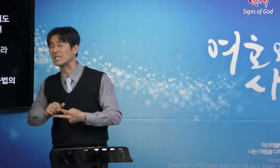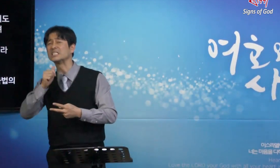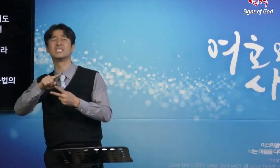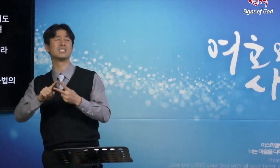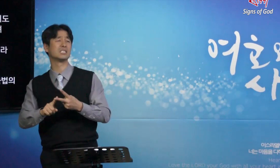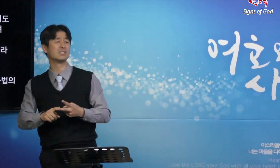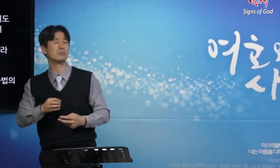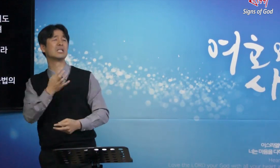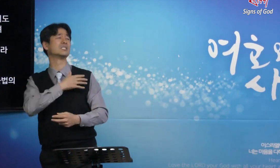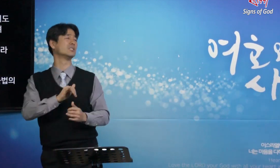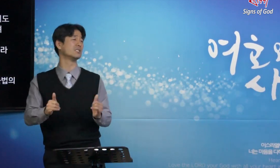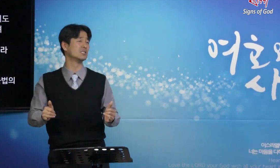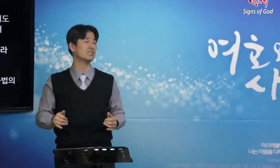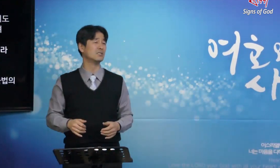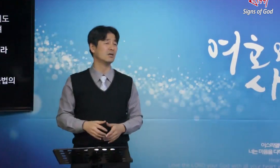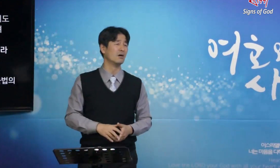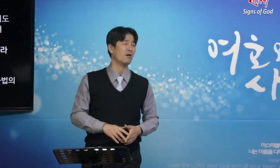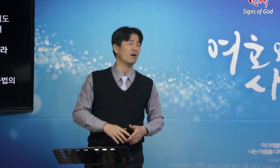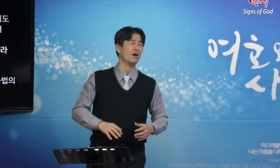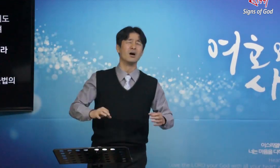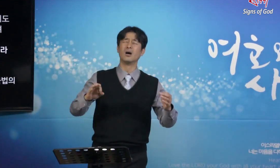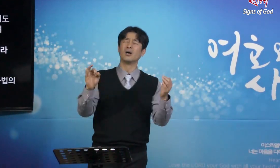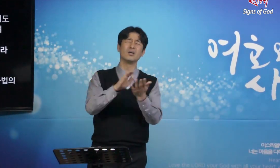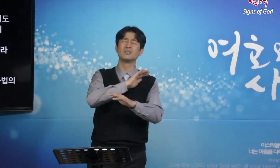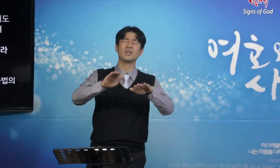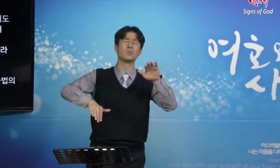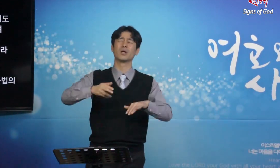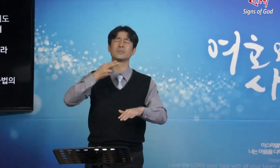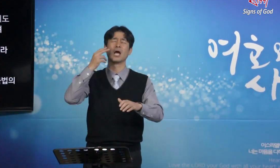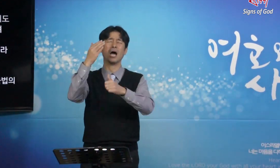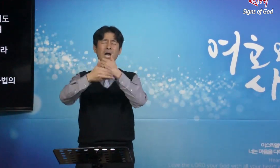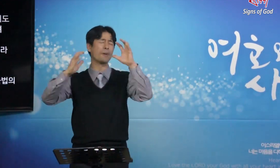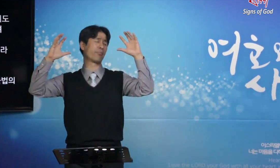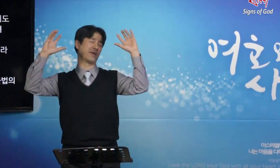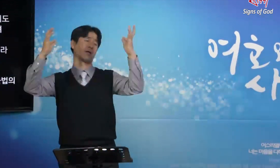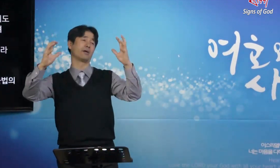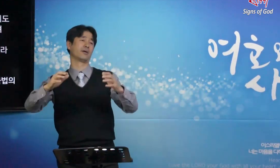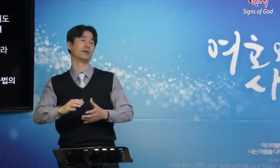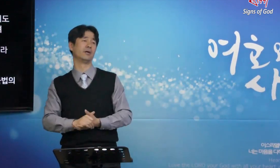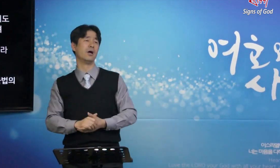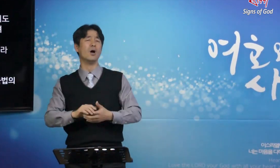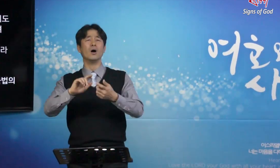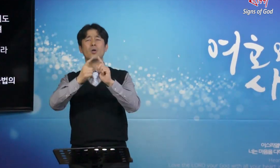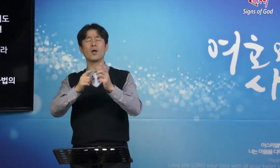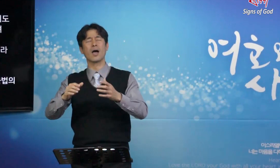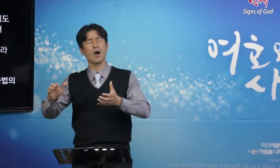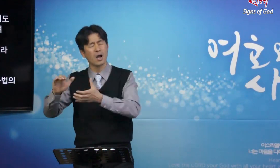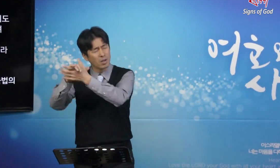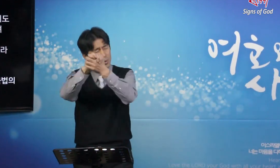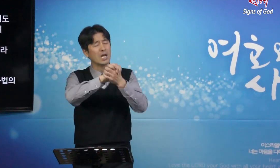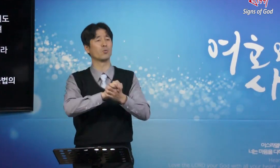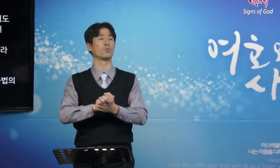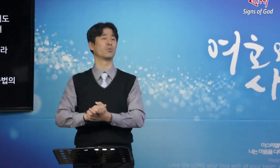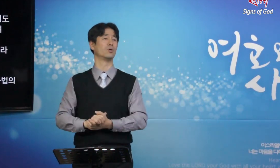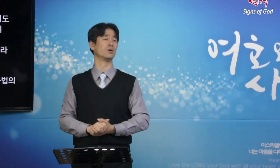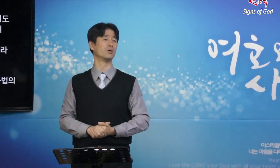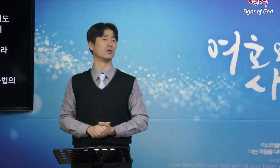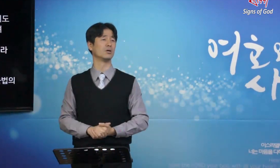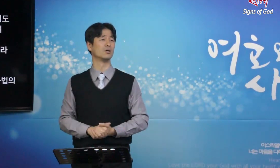청인이든 노인이든 가난한 자든 부한 자이든 상관없이 차별 없는 하나님의 나라, 서로 화목하고